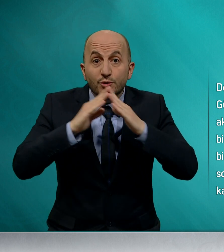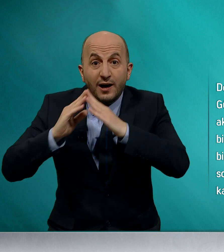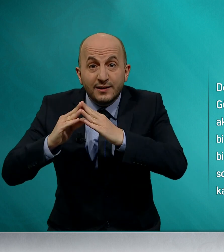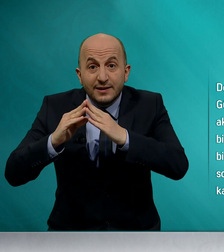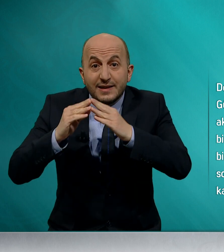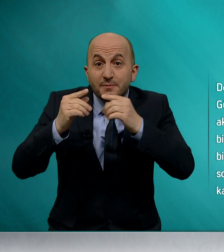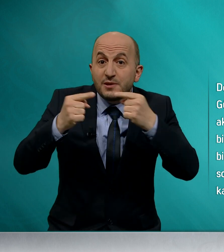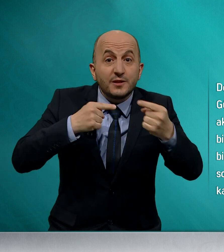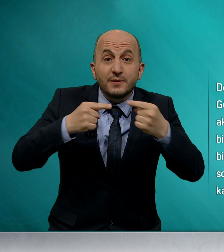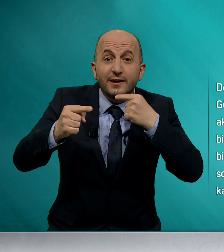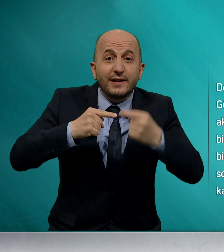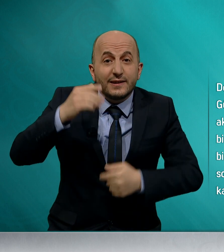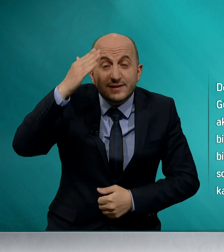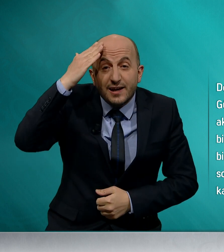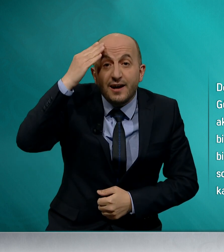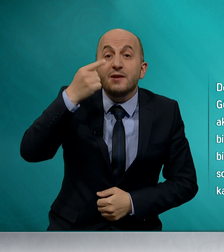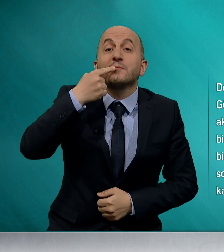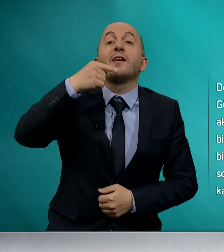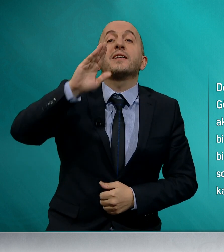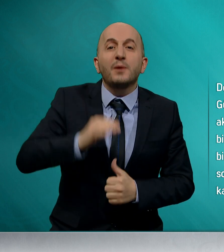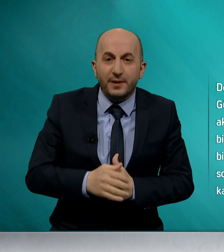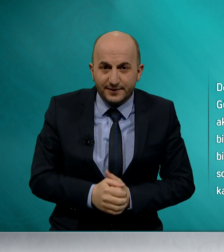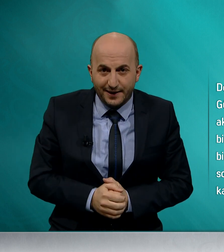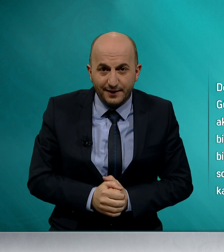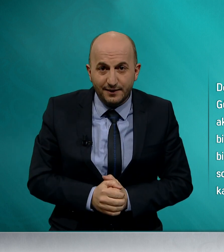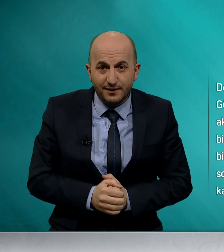Komşular birbirlerine selam vermemekte.